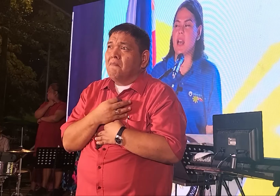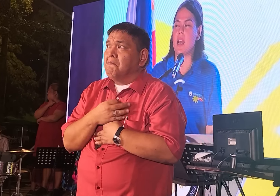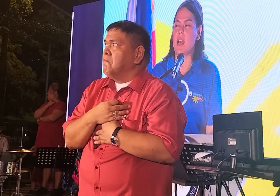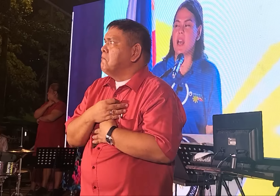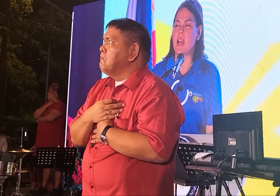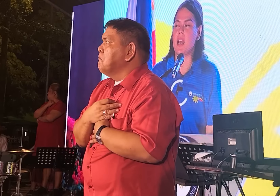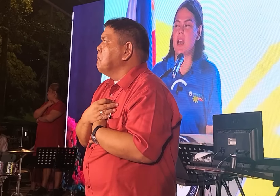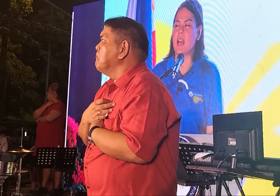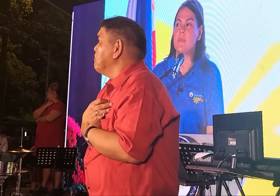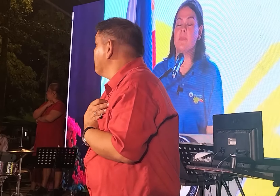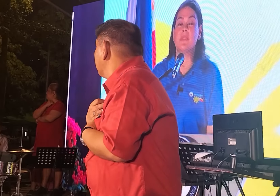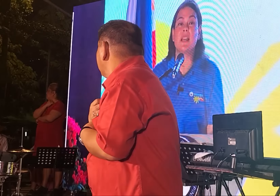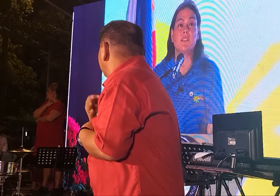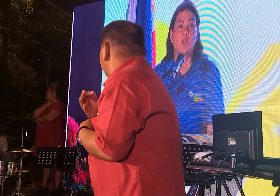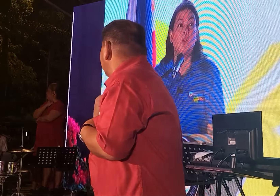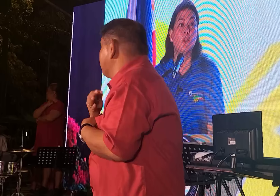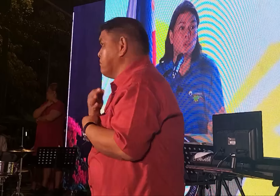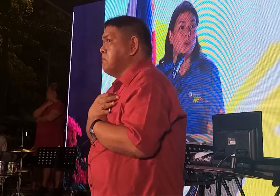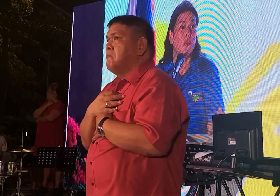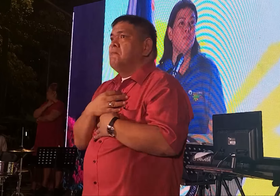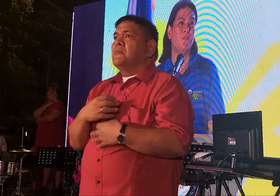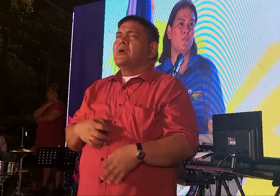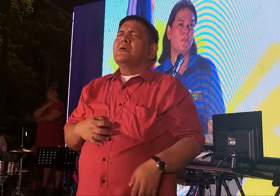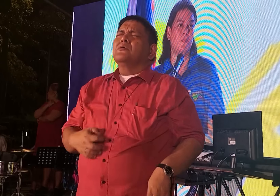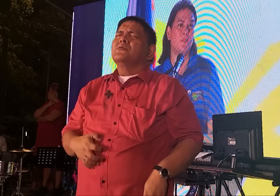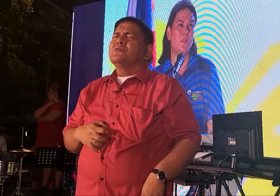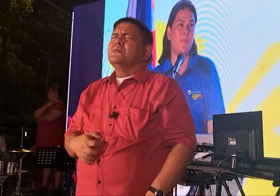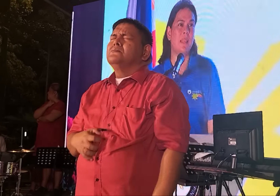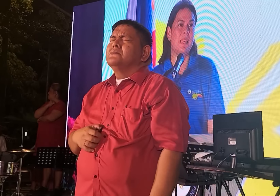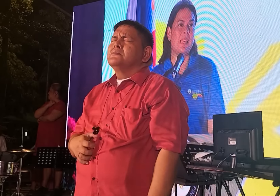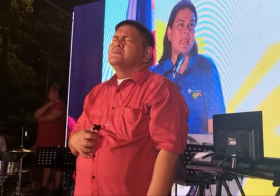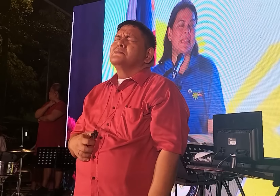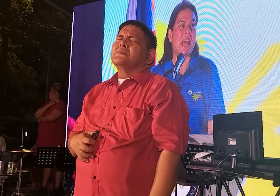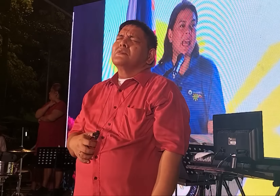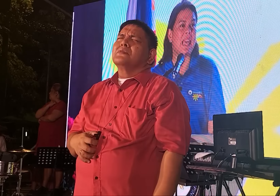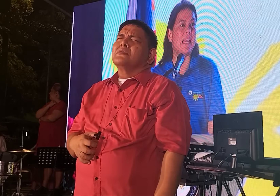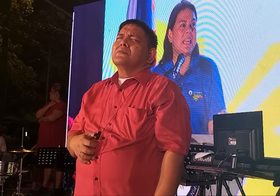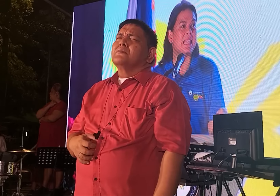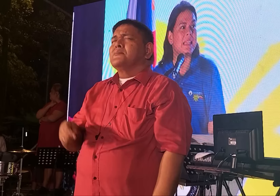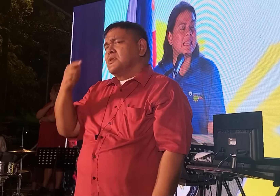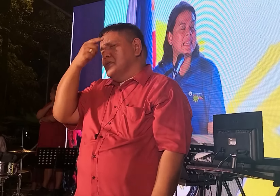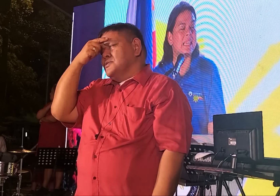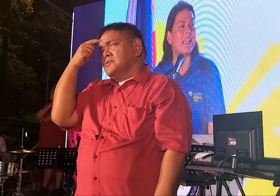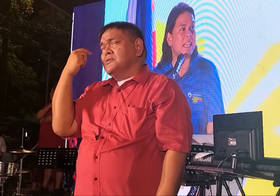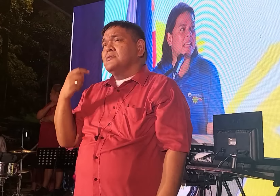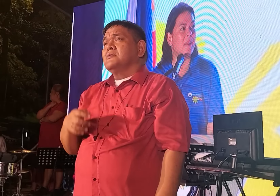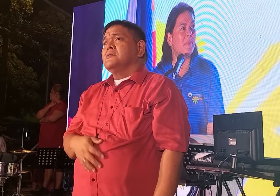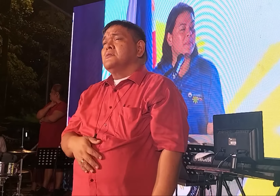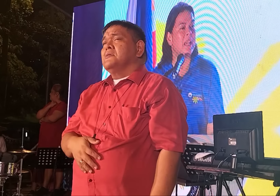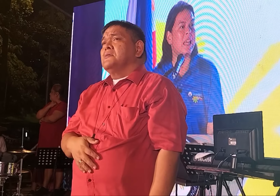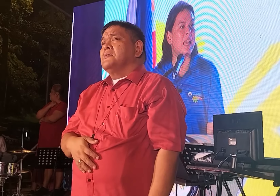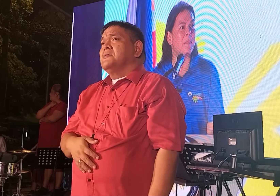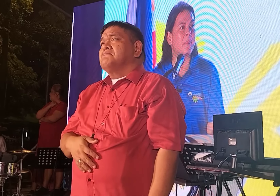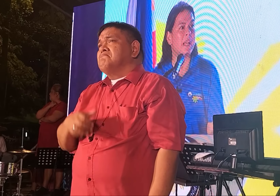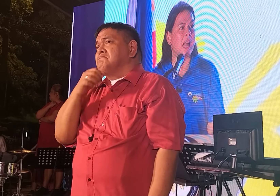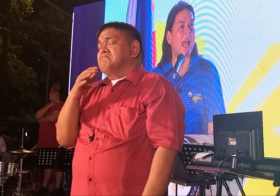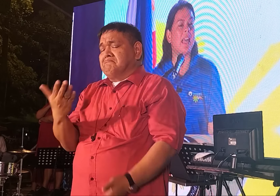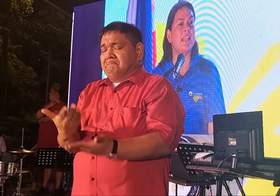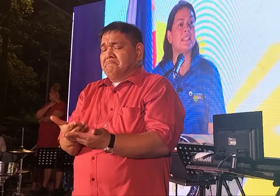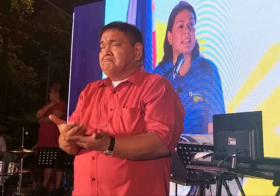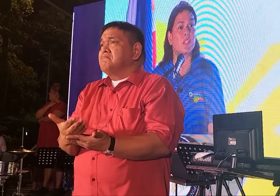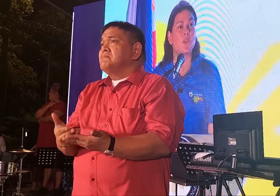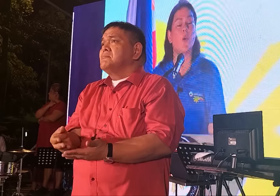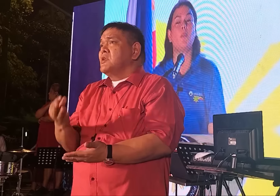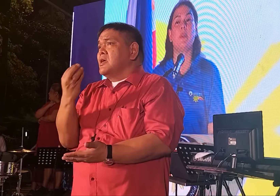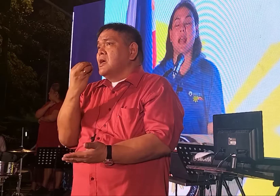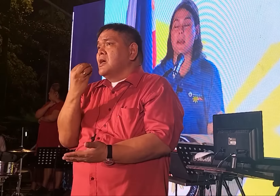nakakaramdam ng gutom dahil na nila mabili ang